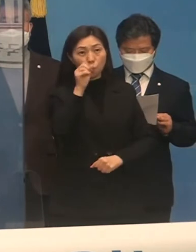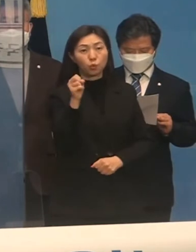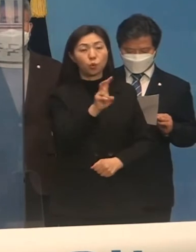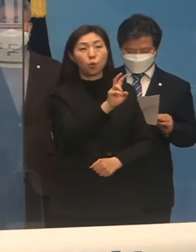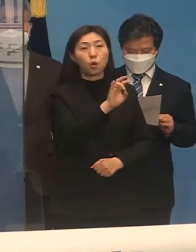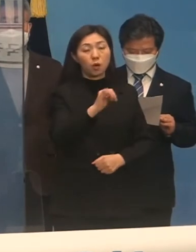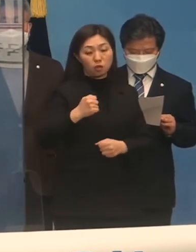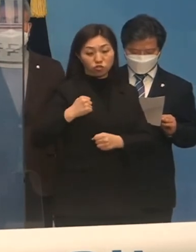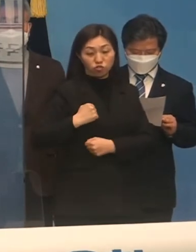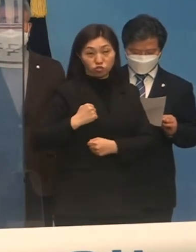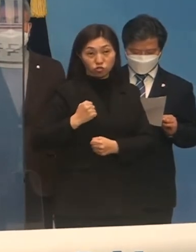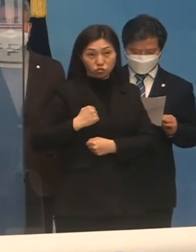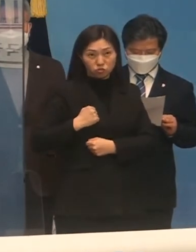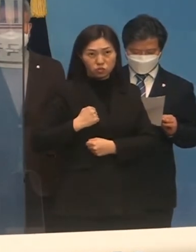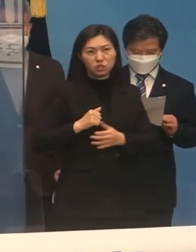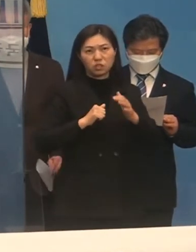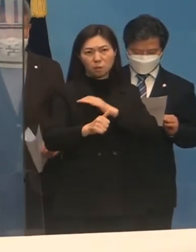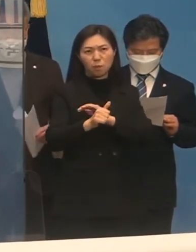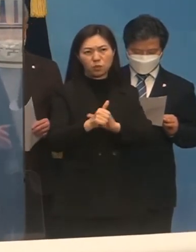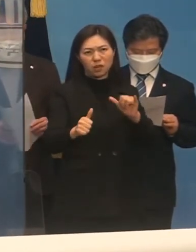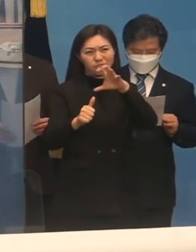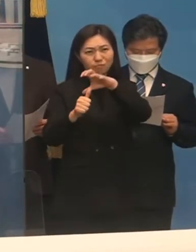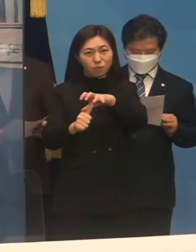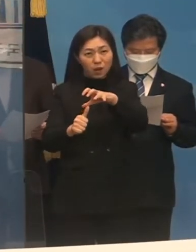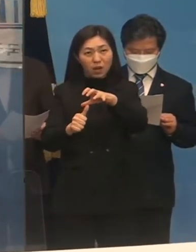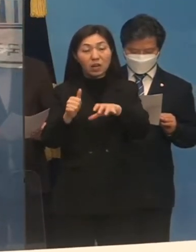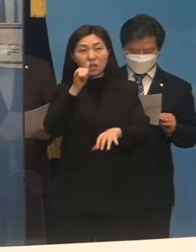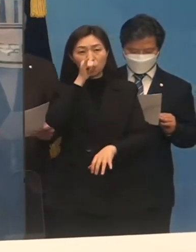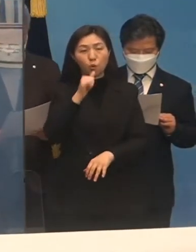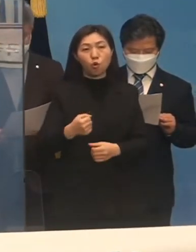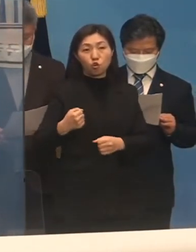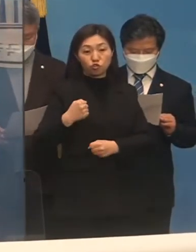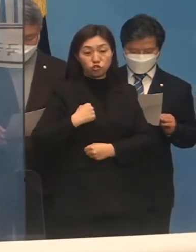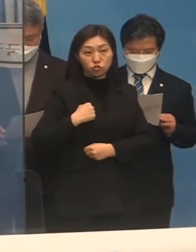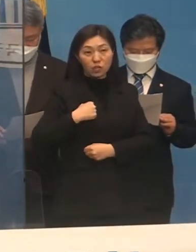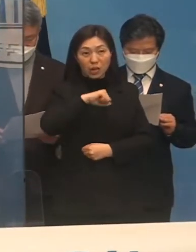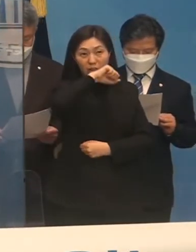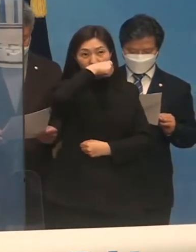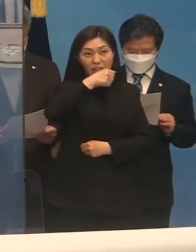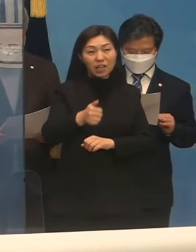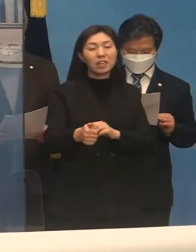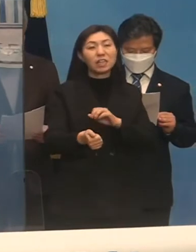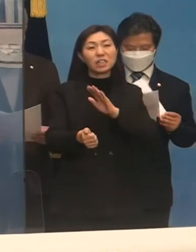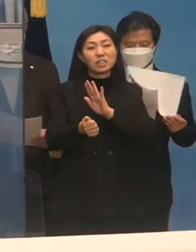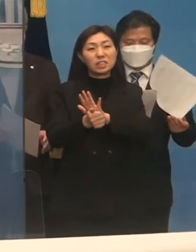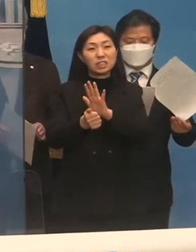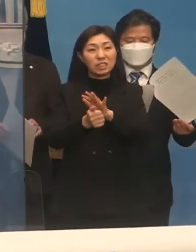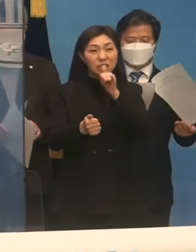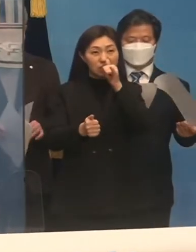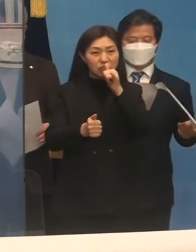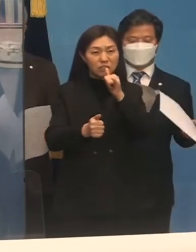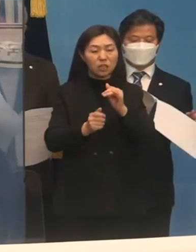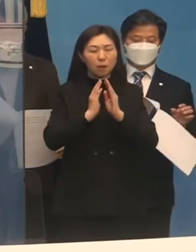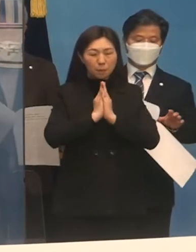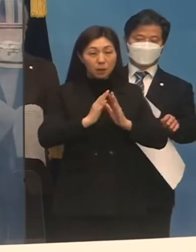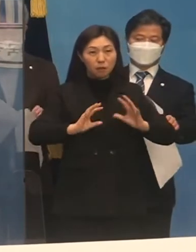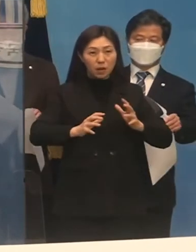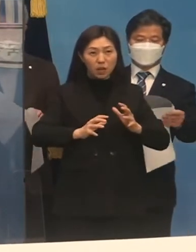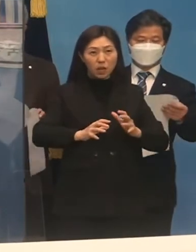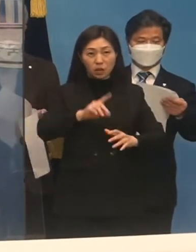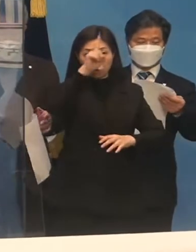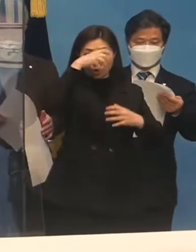인사들은 제재 대상에 등재되고 군부의 자금줄이 되는 국영기업도 제재에 포함됐습니다.